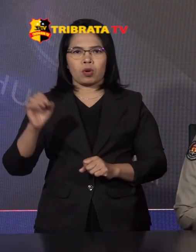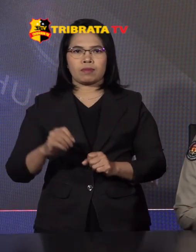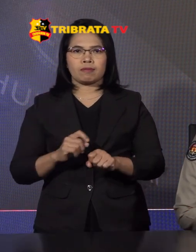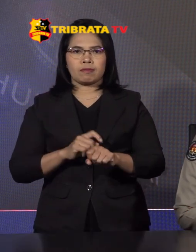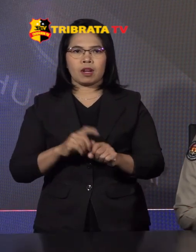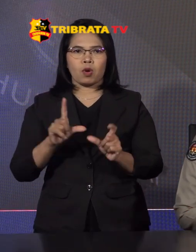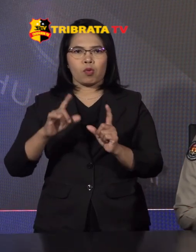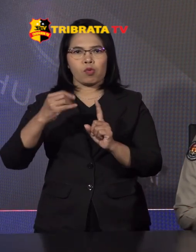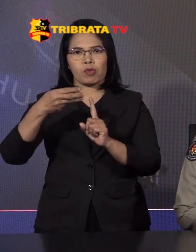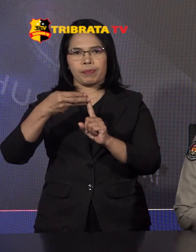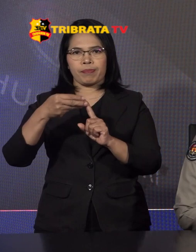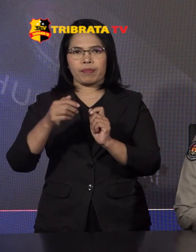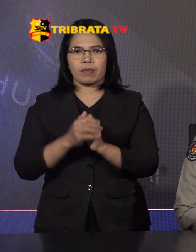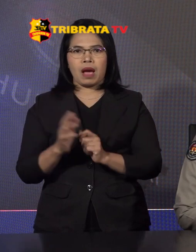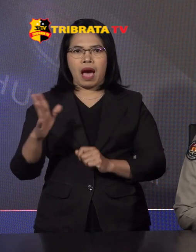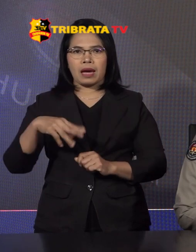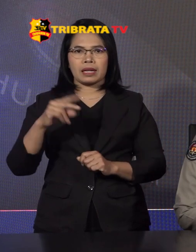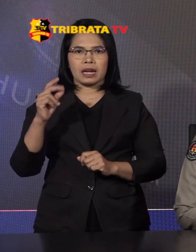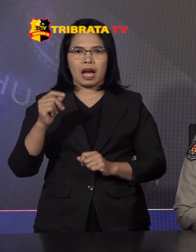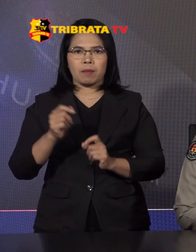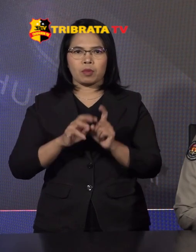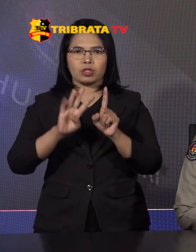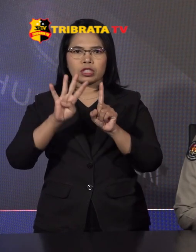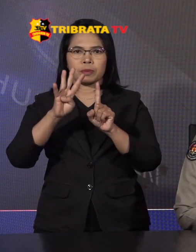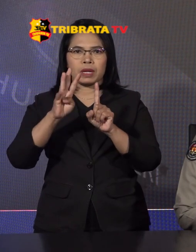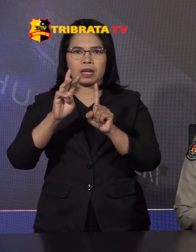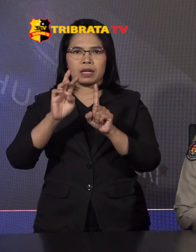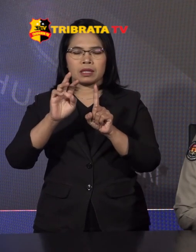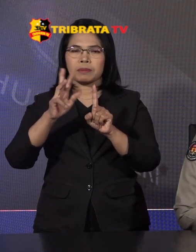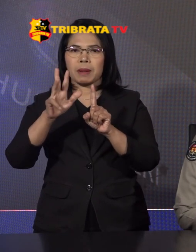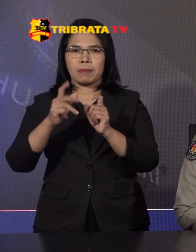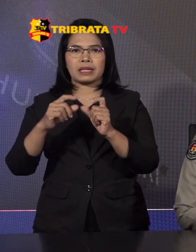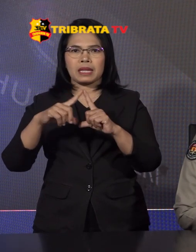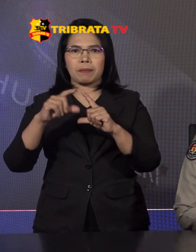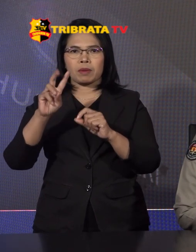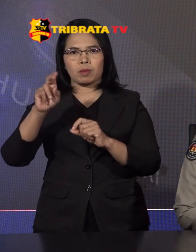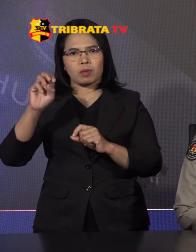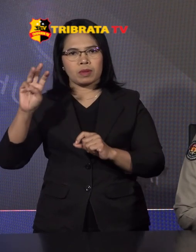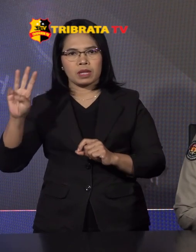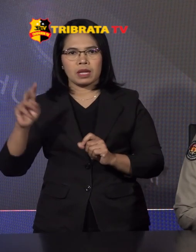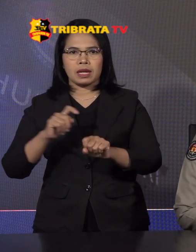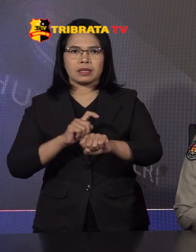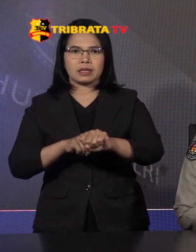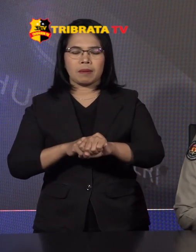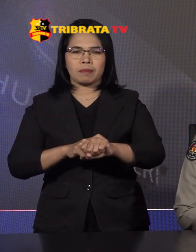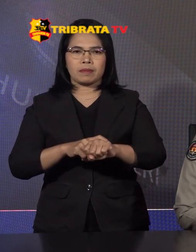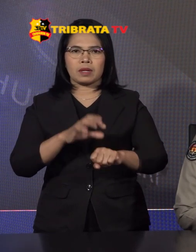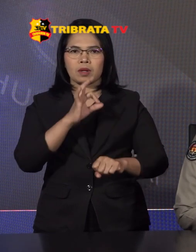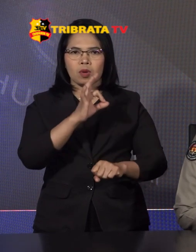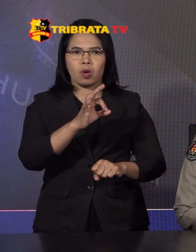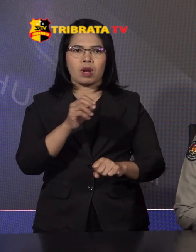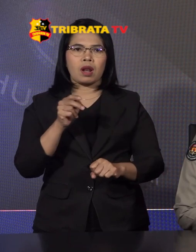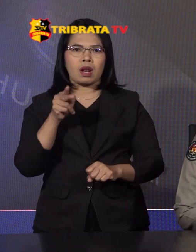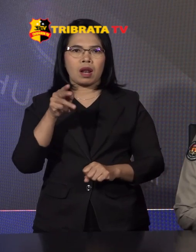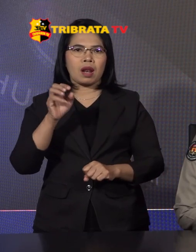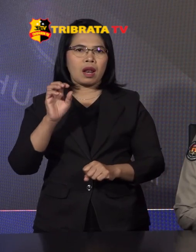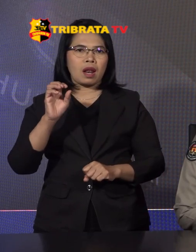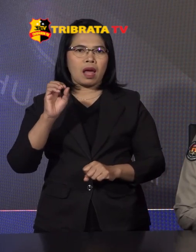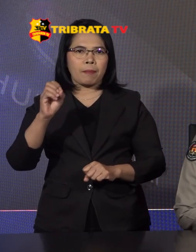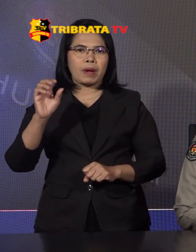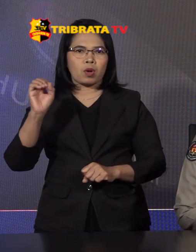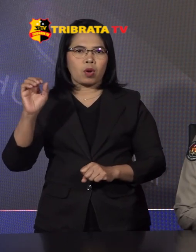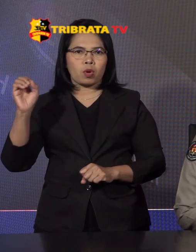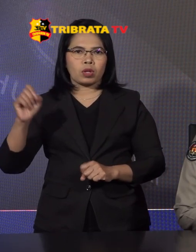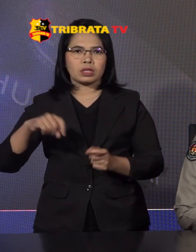Rabu 19 April 2023 pukul 08.00 sampai